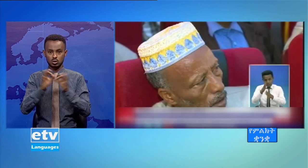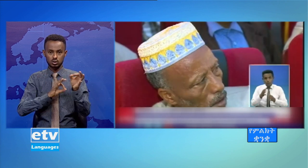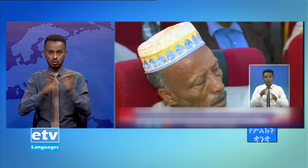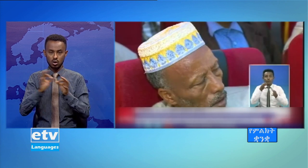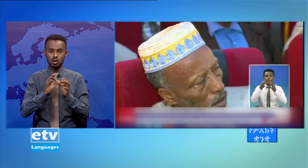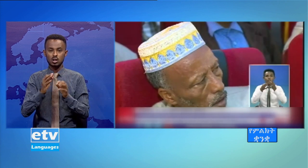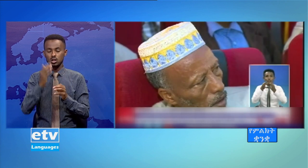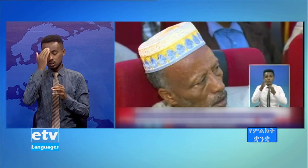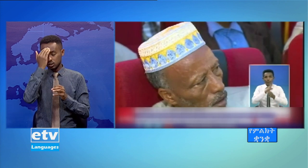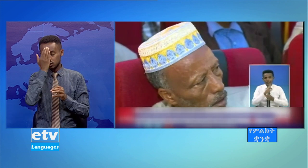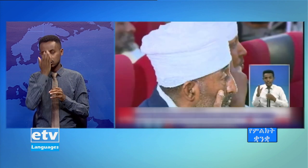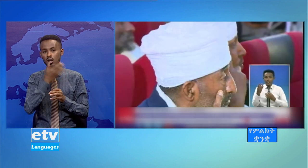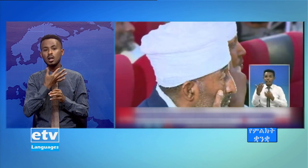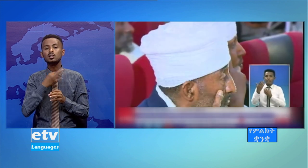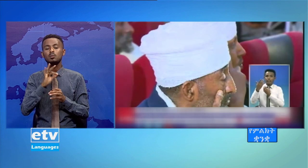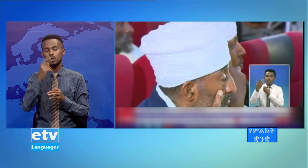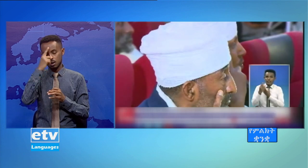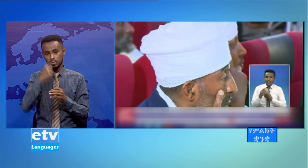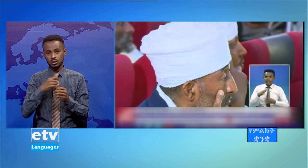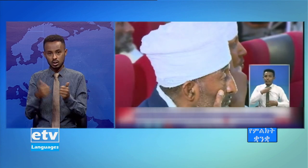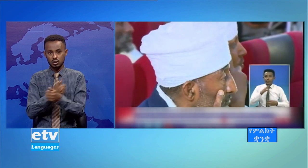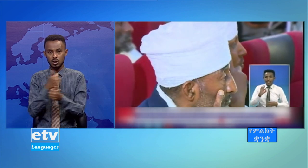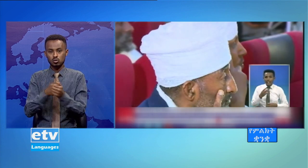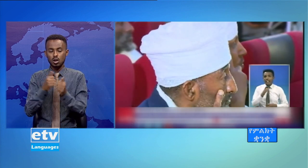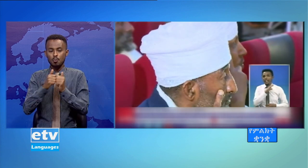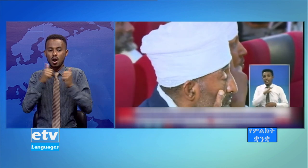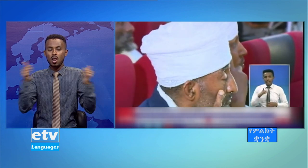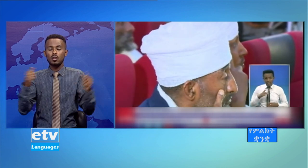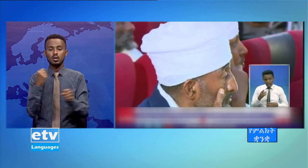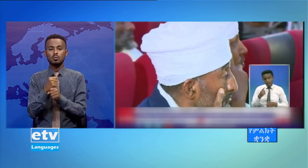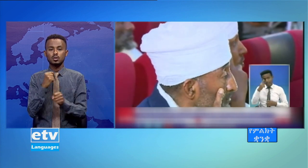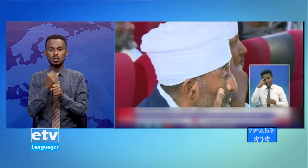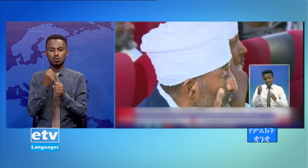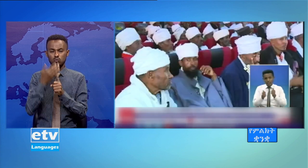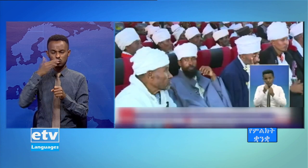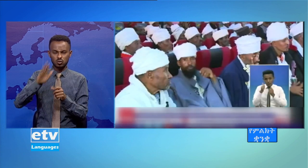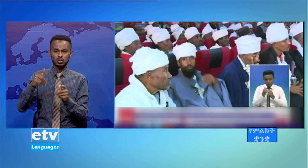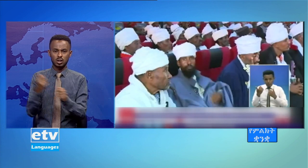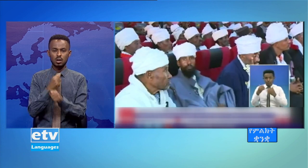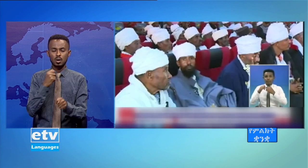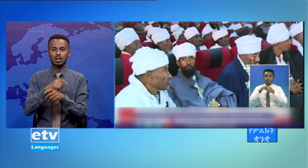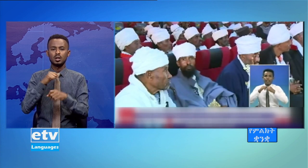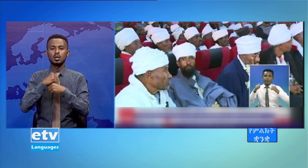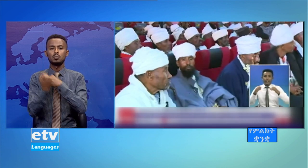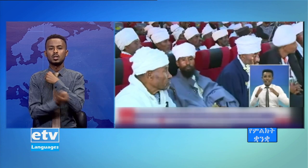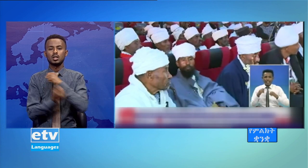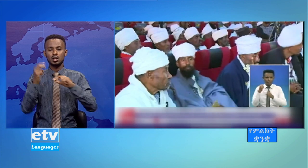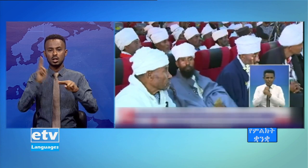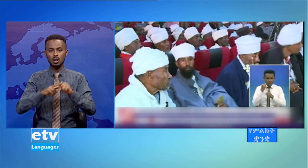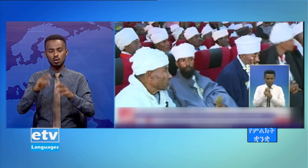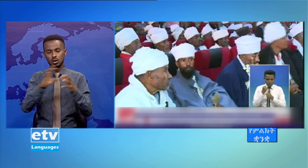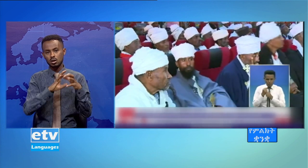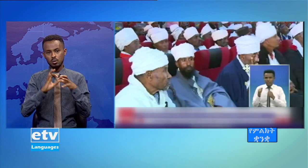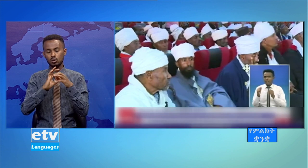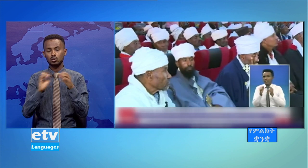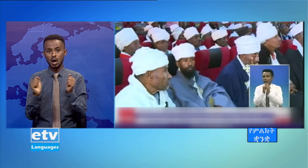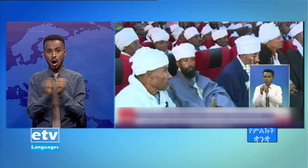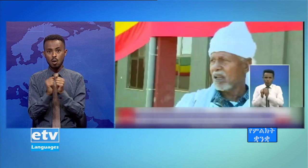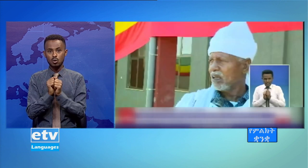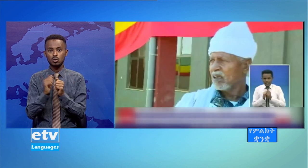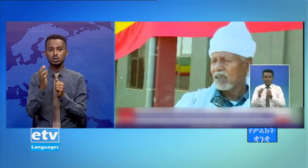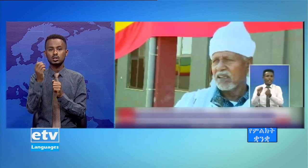ገልጸዋል። የክርስትናና የእስልምና እምነት ተከታዮችን ለማለያየት የሚሰሩ ጸያፍ ተግባራትም መሰረት የጣለውን የህብረተሰቡን የአብሮነት